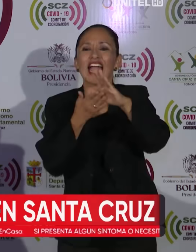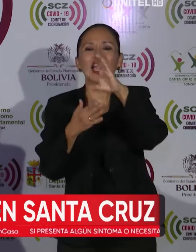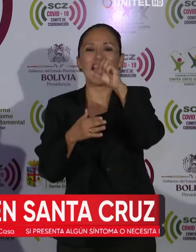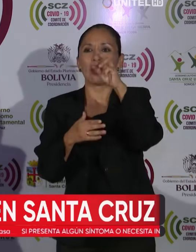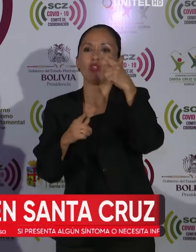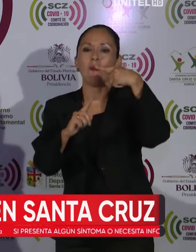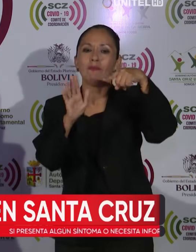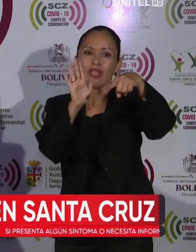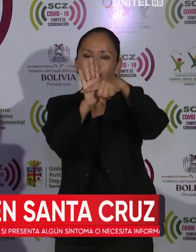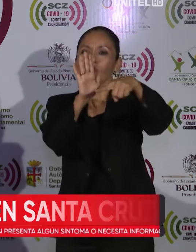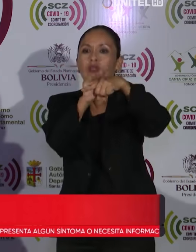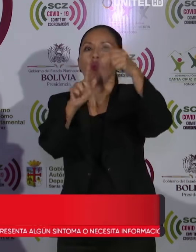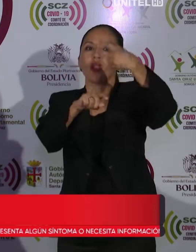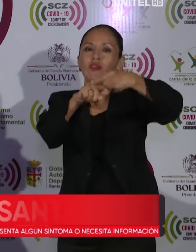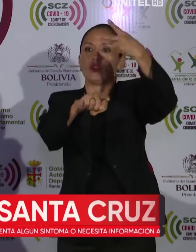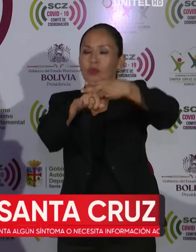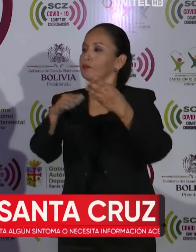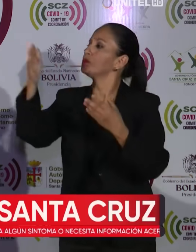2 veces.